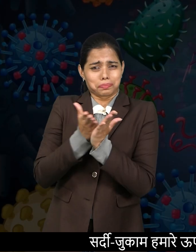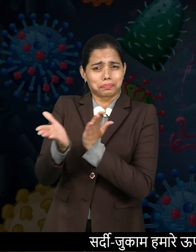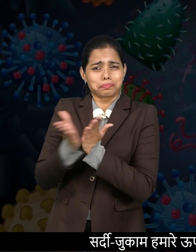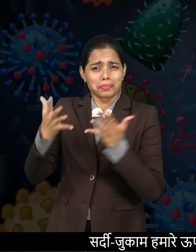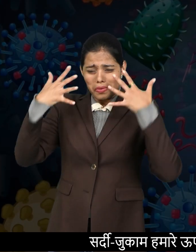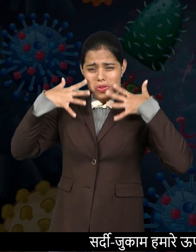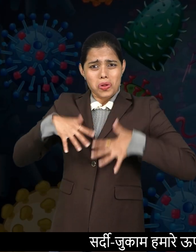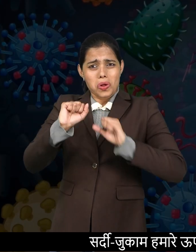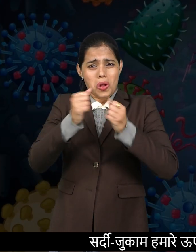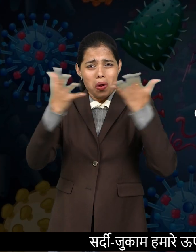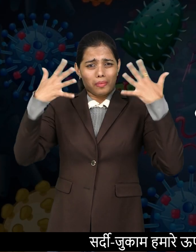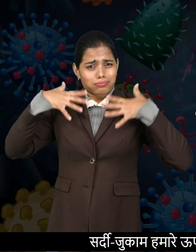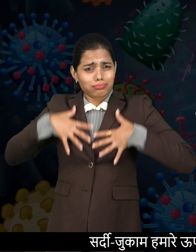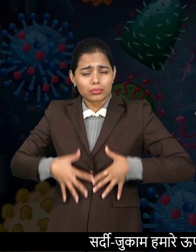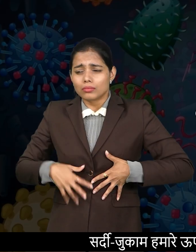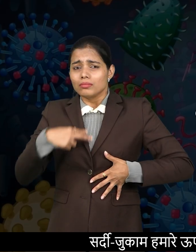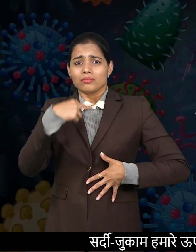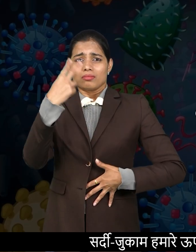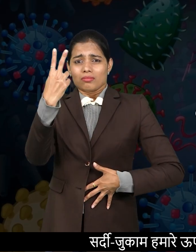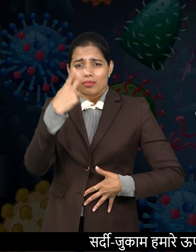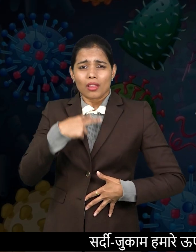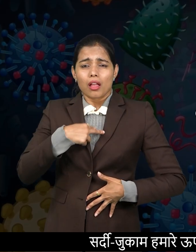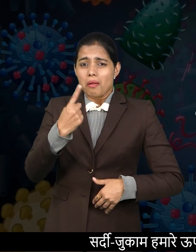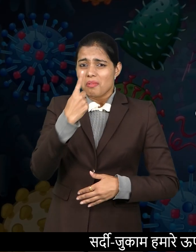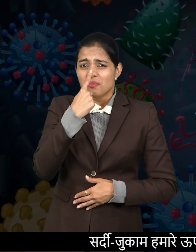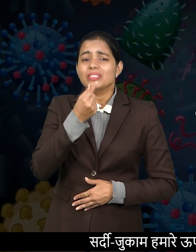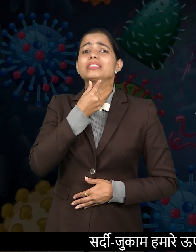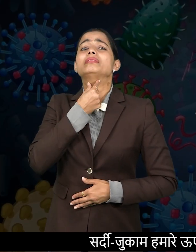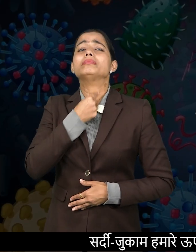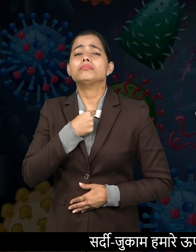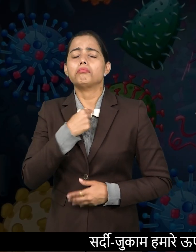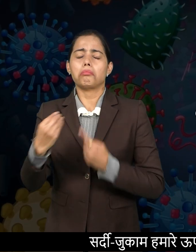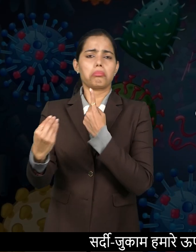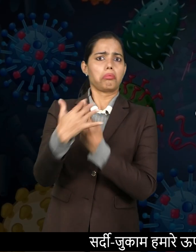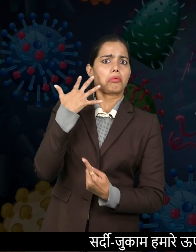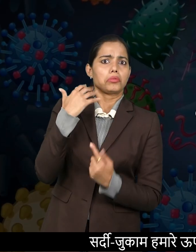सर्दी जुकाम हमारे ऊपरी श्वसन तंत्र, नाक और गले पर असर करता है।